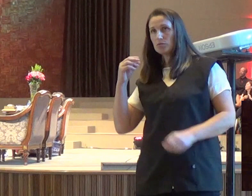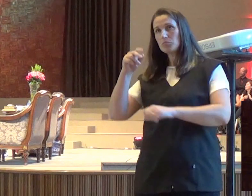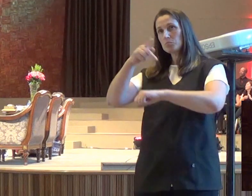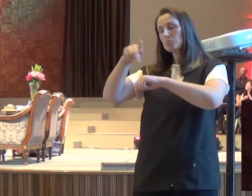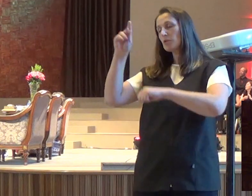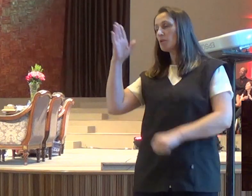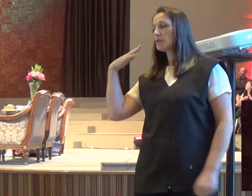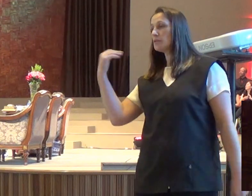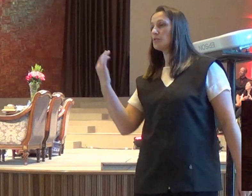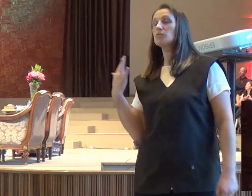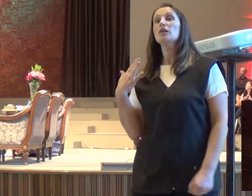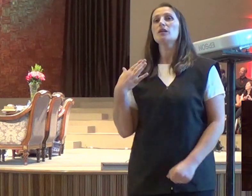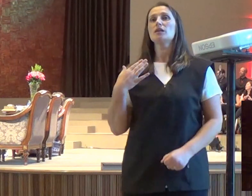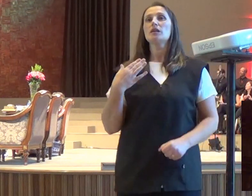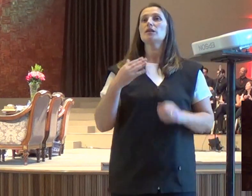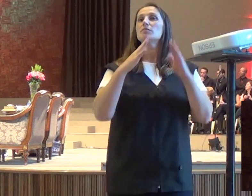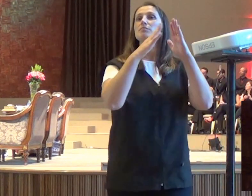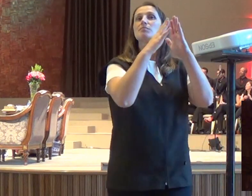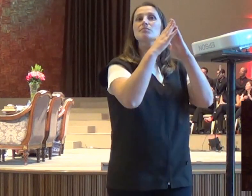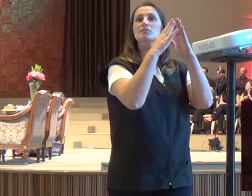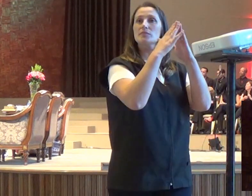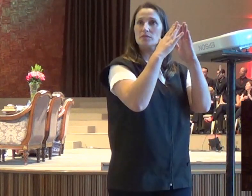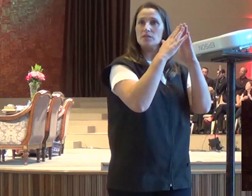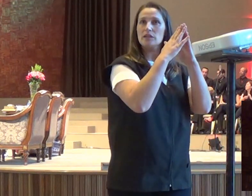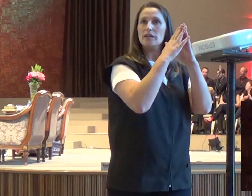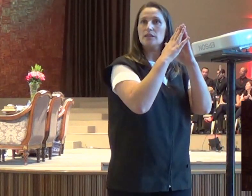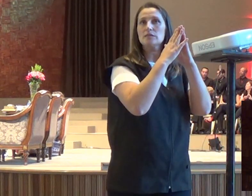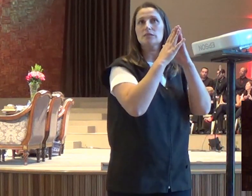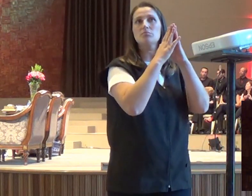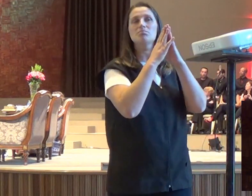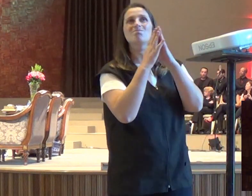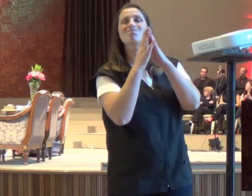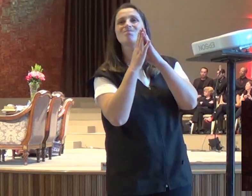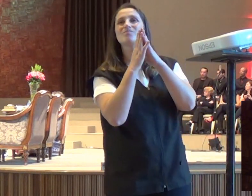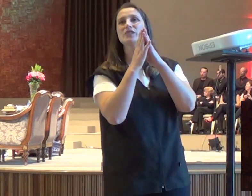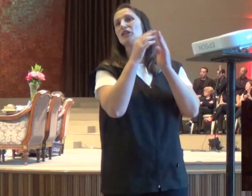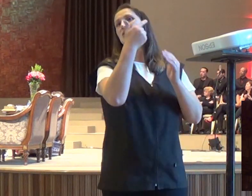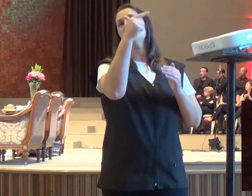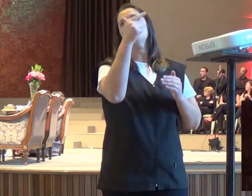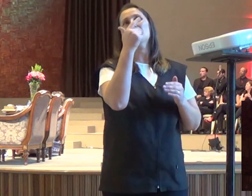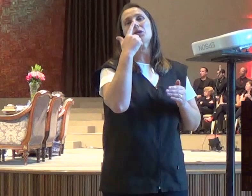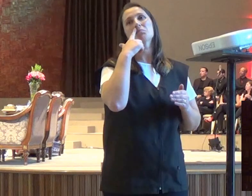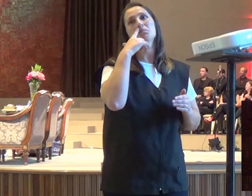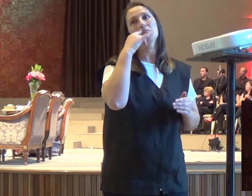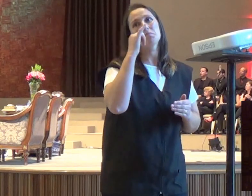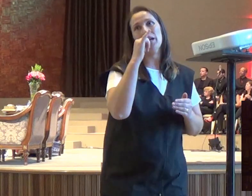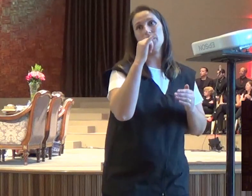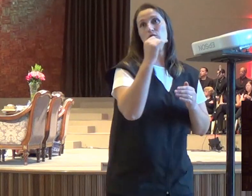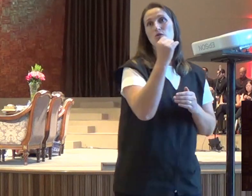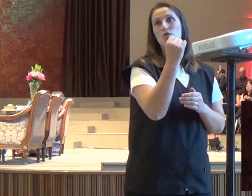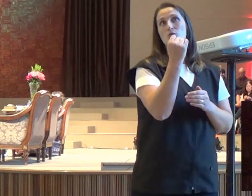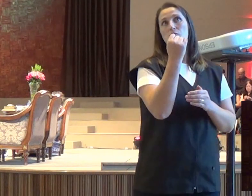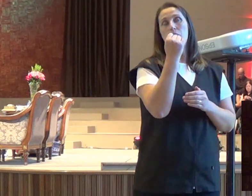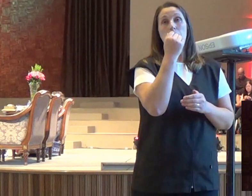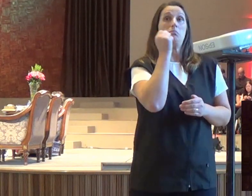os seus pais, marido, pai, mãe, não moram ali, os dois.